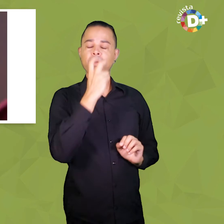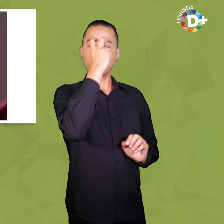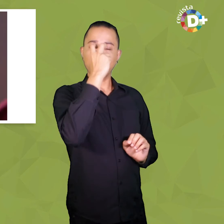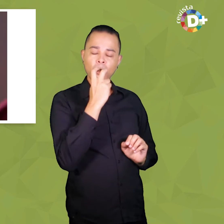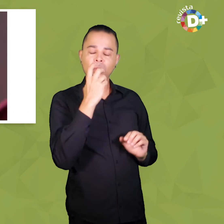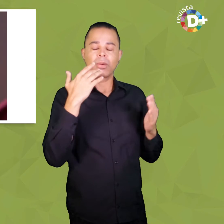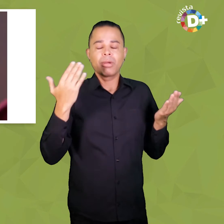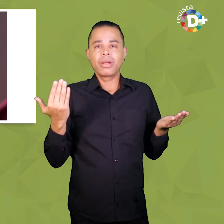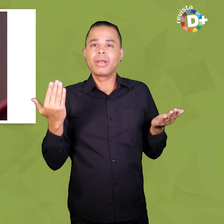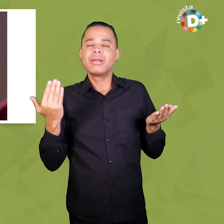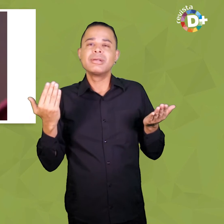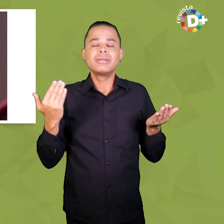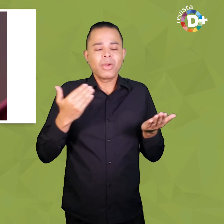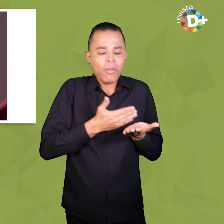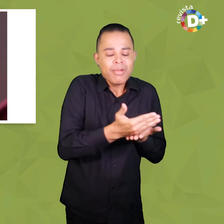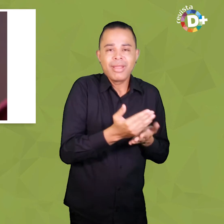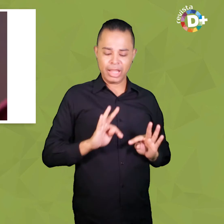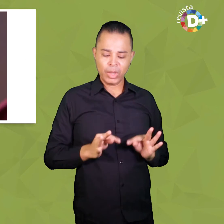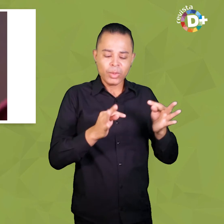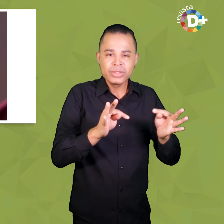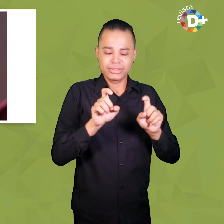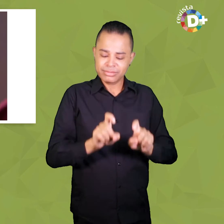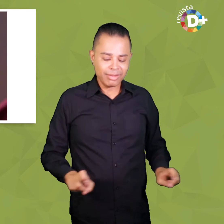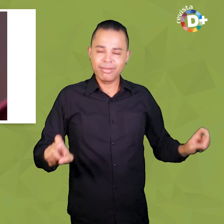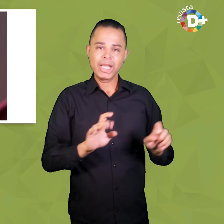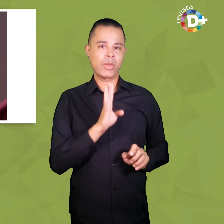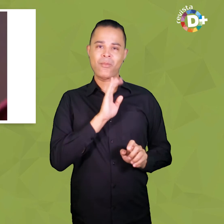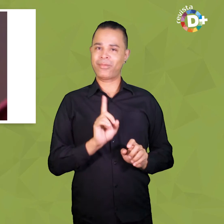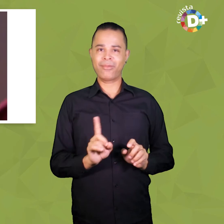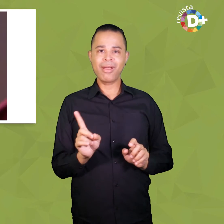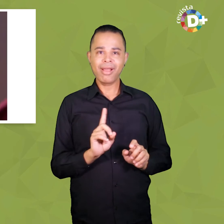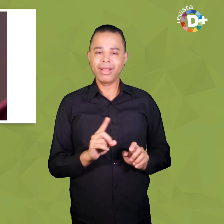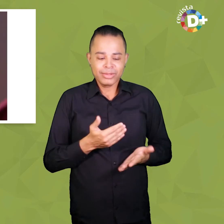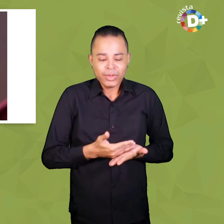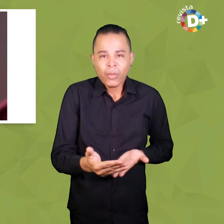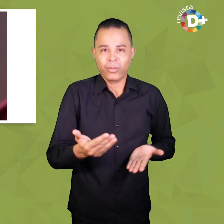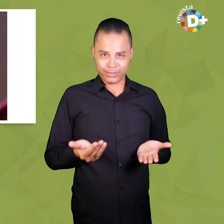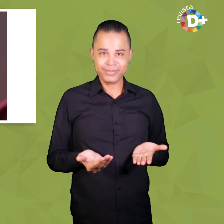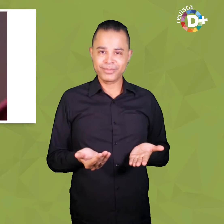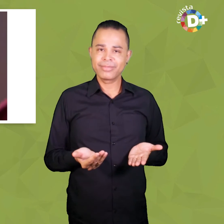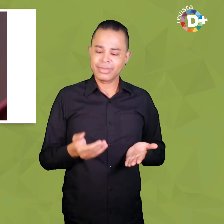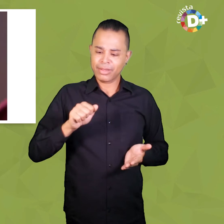iniciante ou com dificuldade em tecnologia o aplicativo permite ao deficiente visual